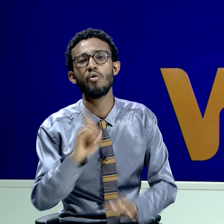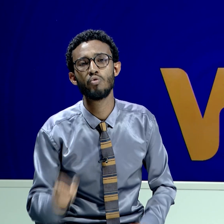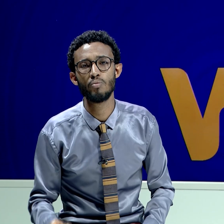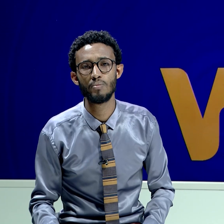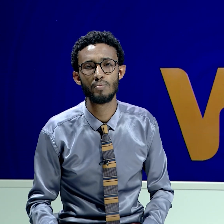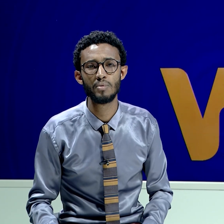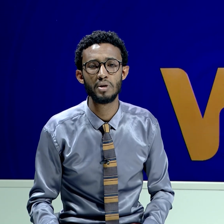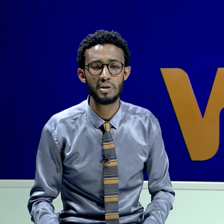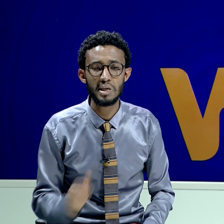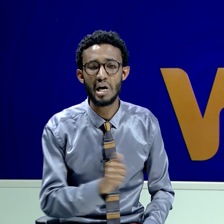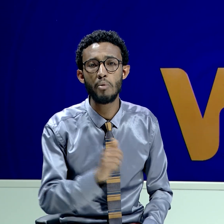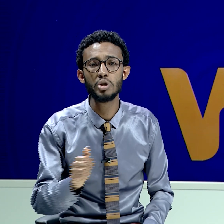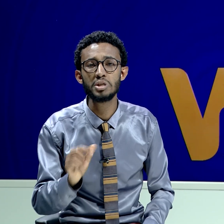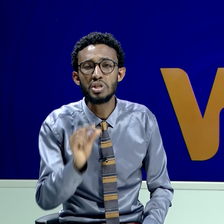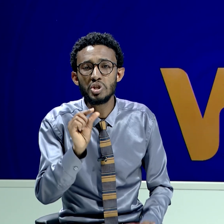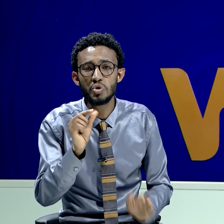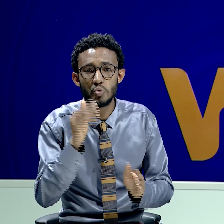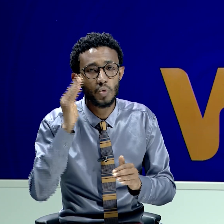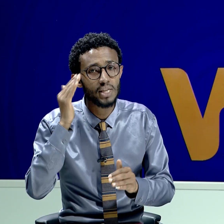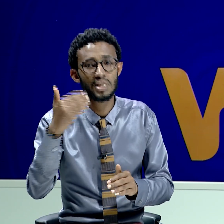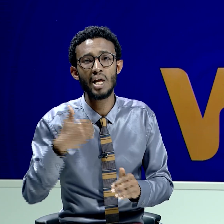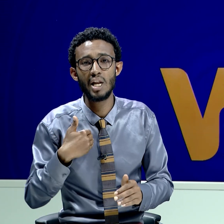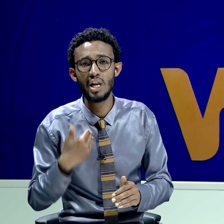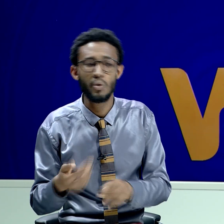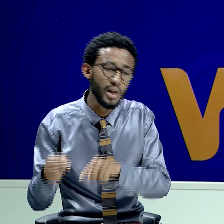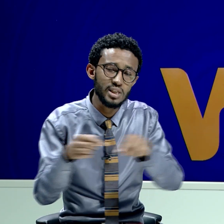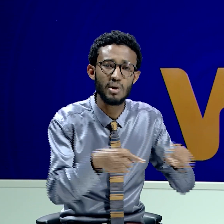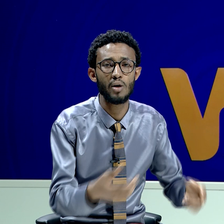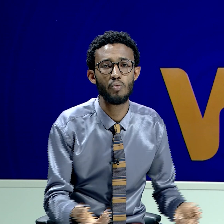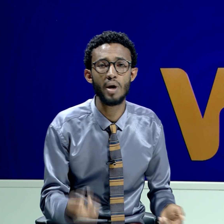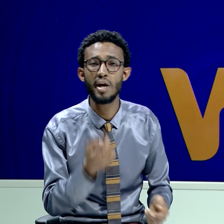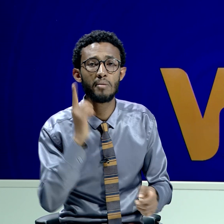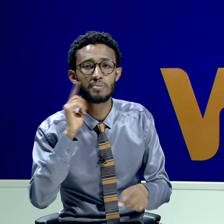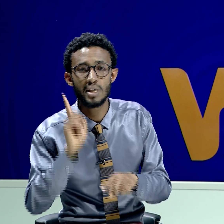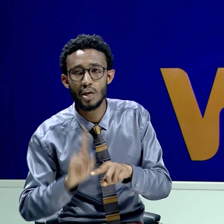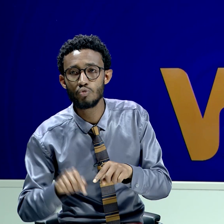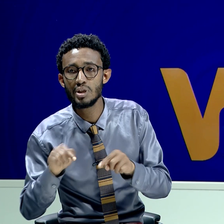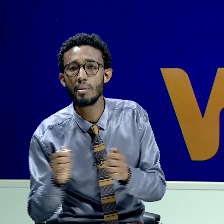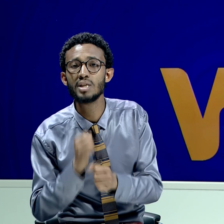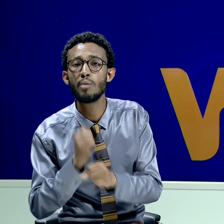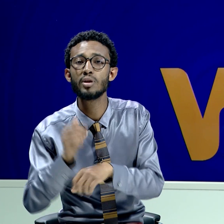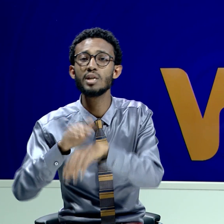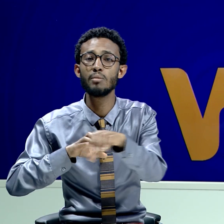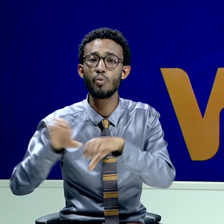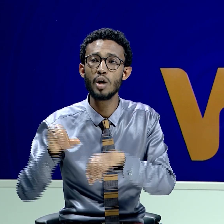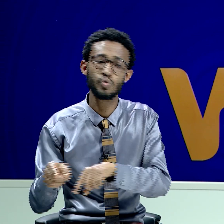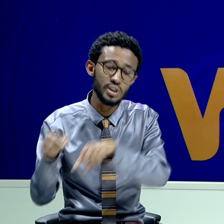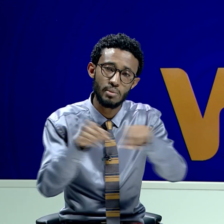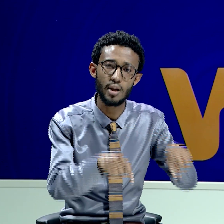ይሆኑ። አዲስ አበባ ትንሽ እውቀት ስላል ወደዚህ ይመጣሉ። አንዳንድ መስማት ሰናቸው እዚህ አብረን እንሰራ ብሎ ጥሪ ስለመልጉላቸው ወዚህ ይመጣሉ።